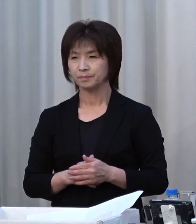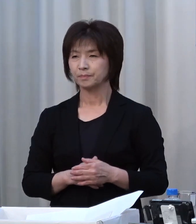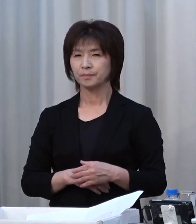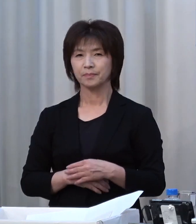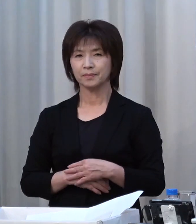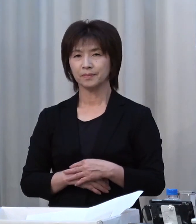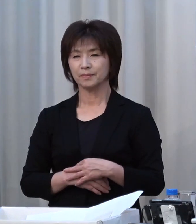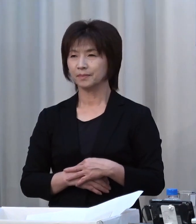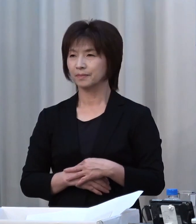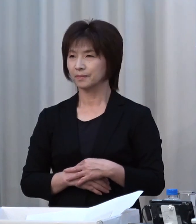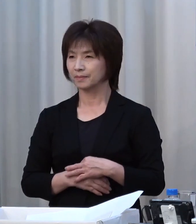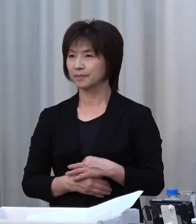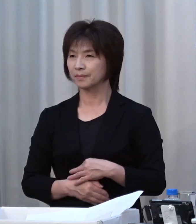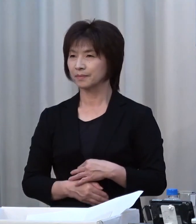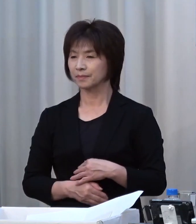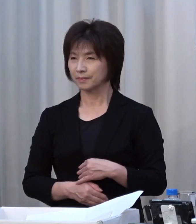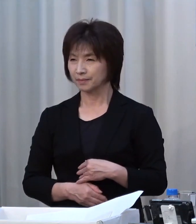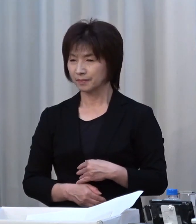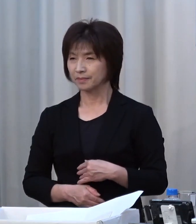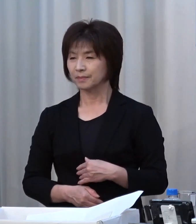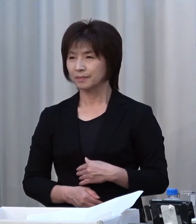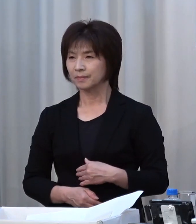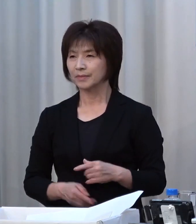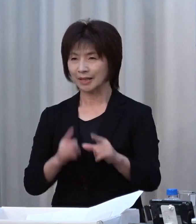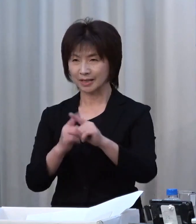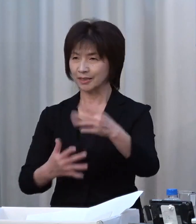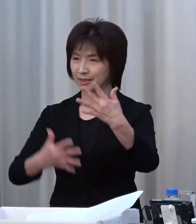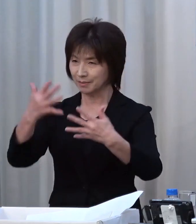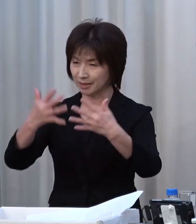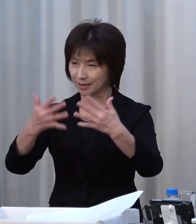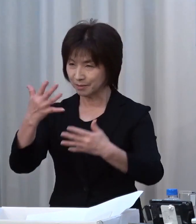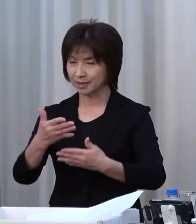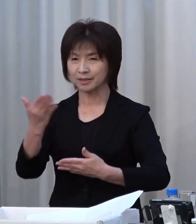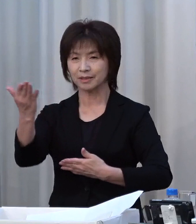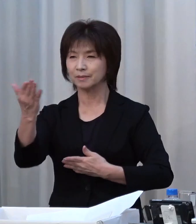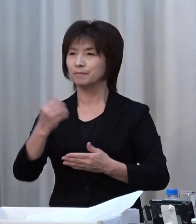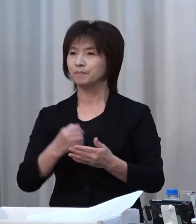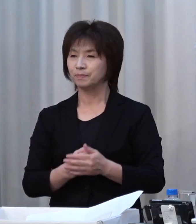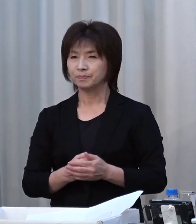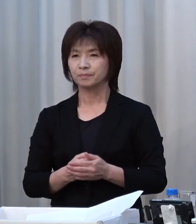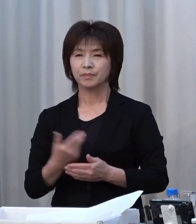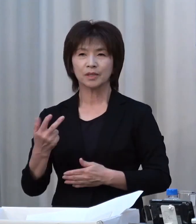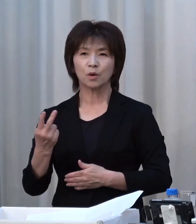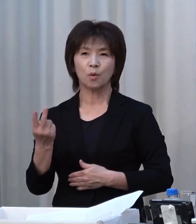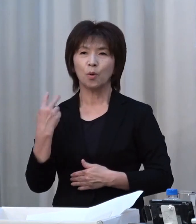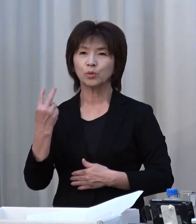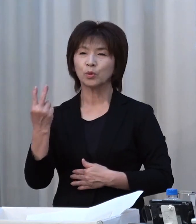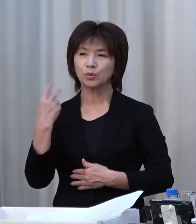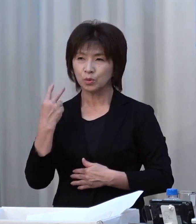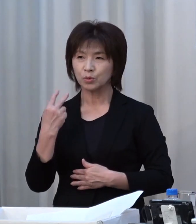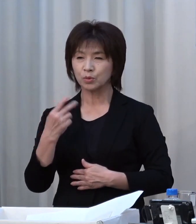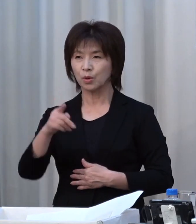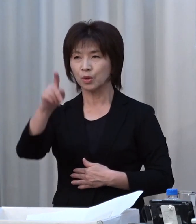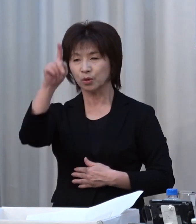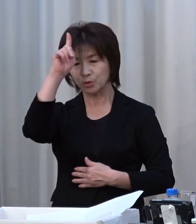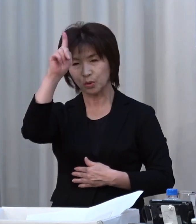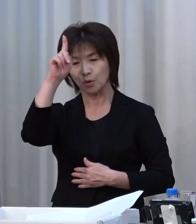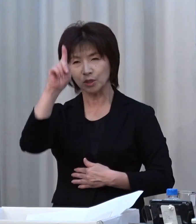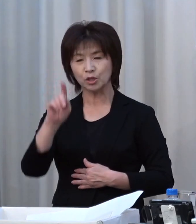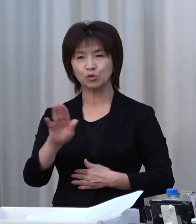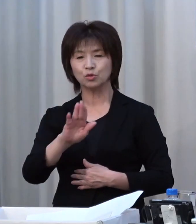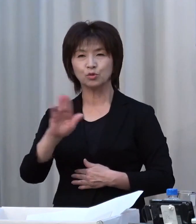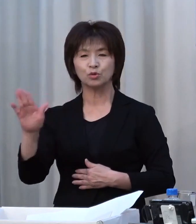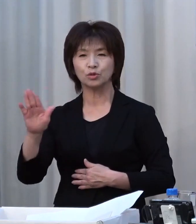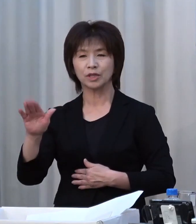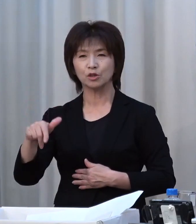はい、 どうも、はい、よろしくお願いいたします。 はい、よろしくお願いします。千葉テレビサイトです。おとといなんですけれども、ドイツ・デュッセルドルフ市のガ